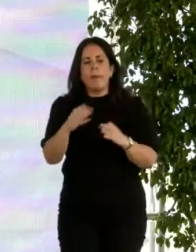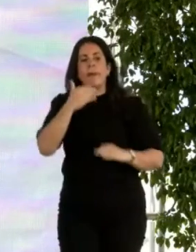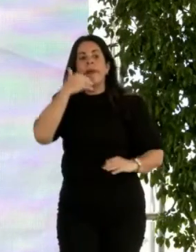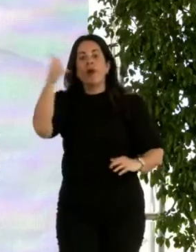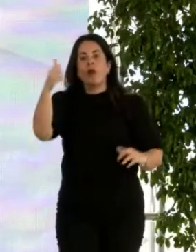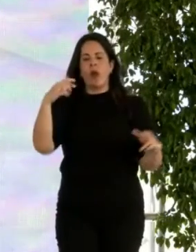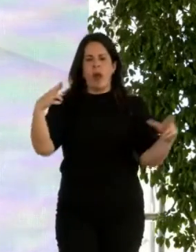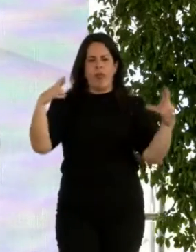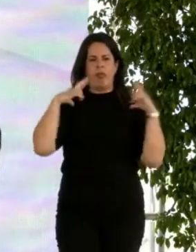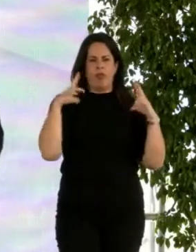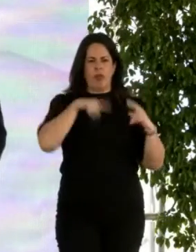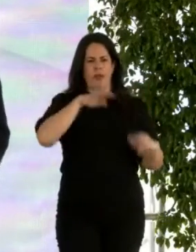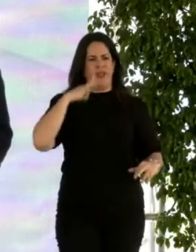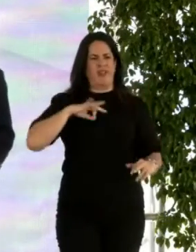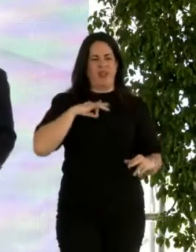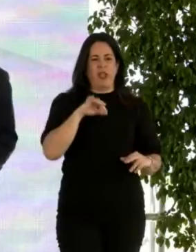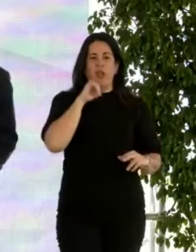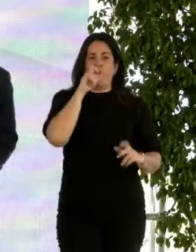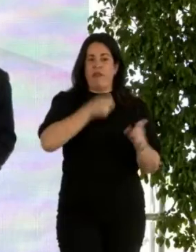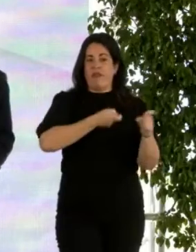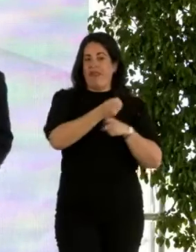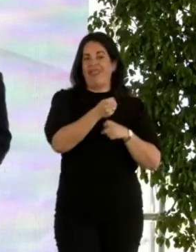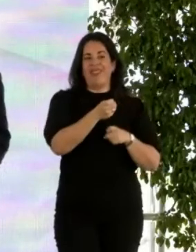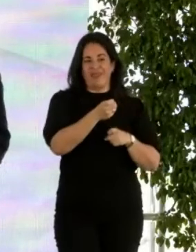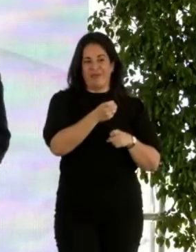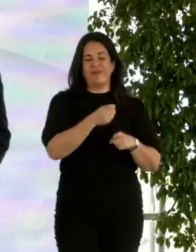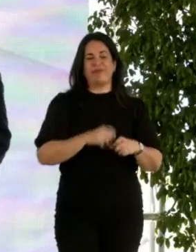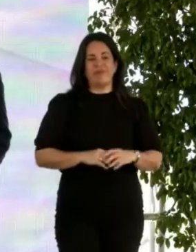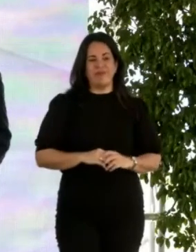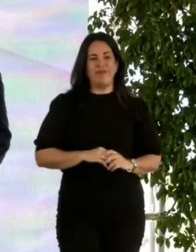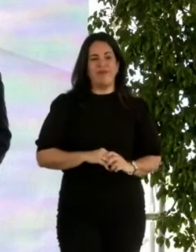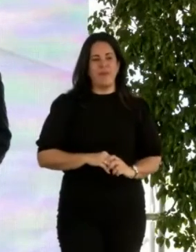el retiro sin violentar